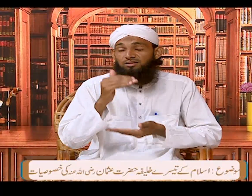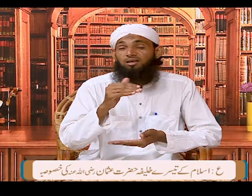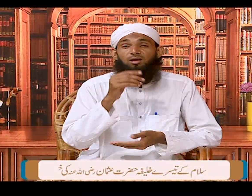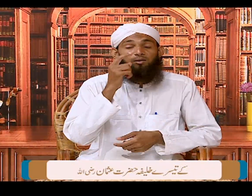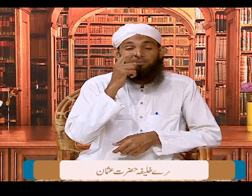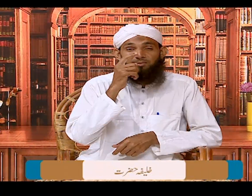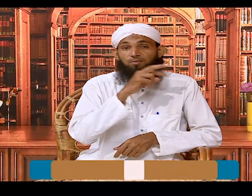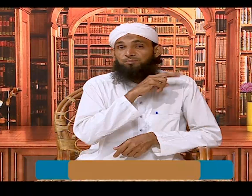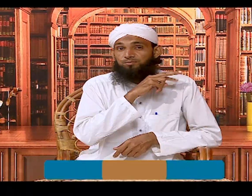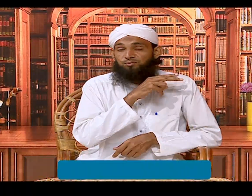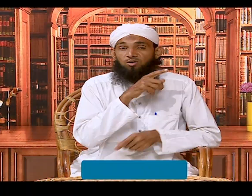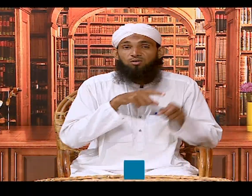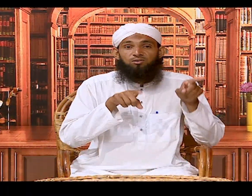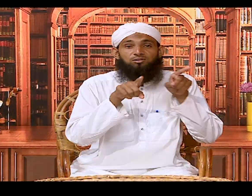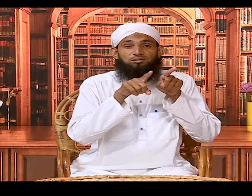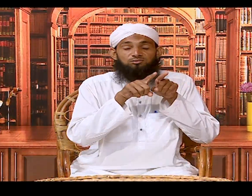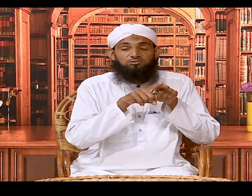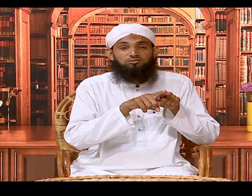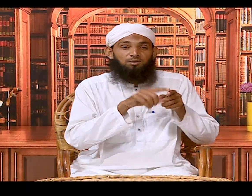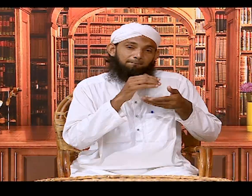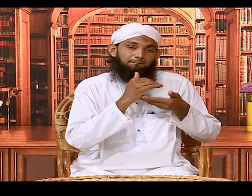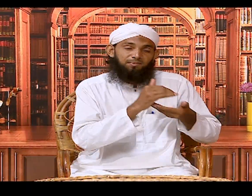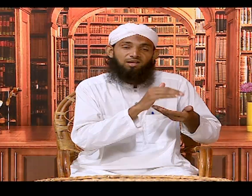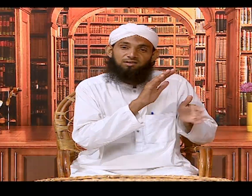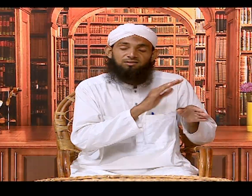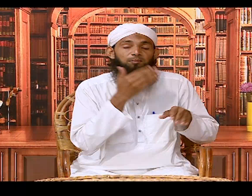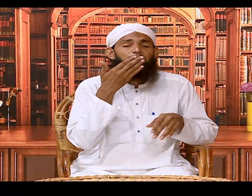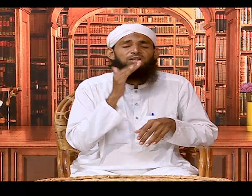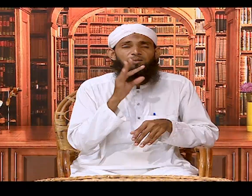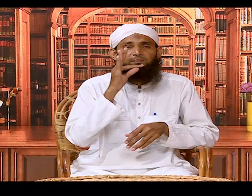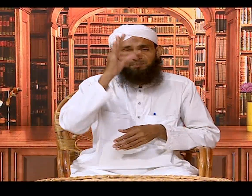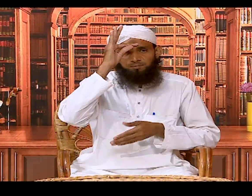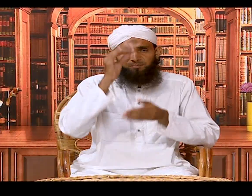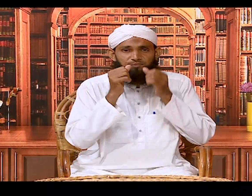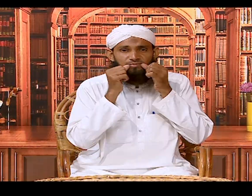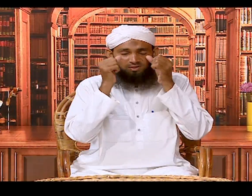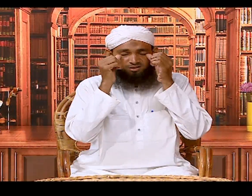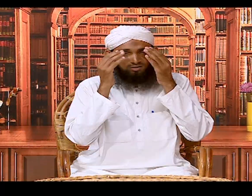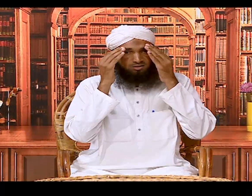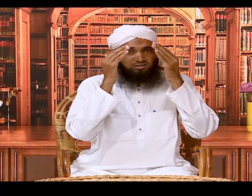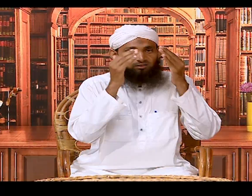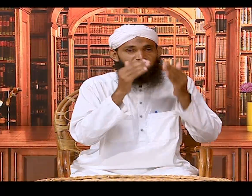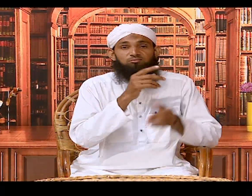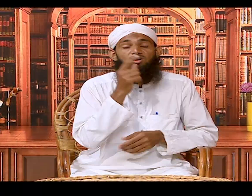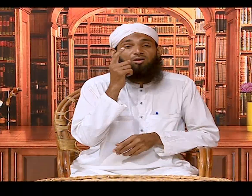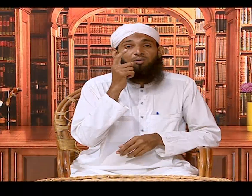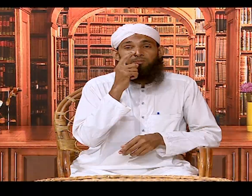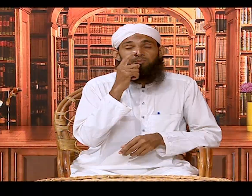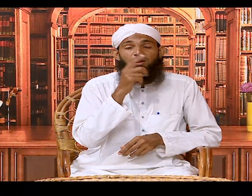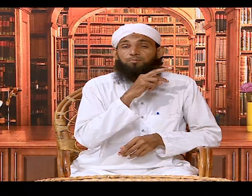جان حضرت ام حکیم رضی اللہ عنہا کے نواسے ہیں، یعنی پیارے آقا صلی اللہ علیہ وآلہ وسلم کی پھپھی جان